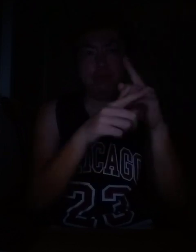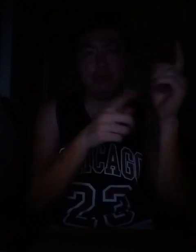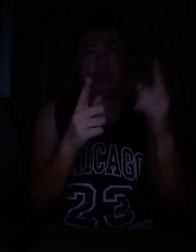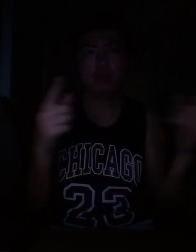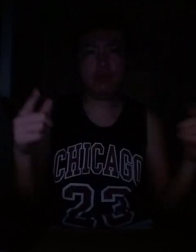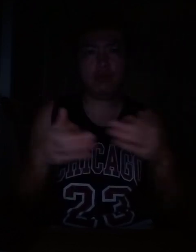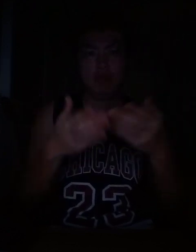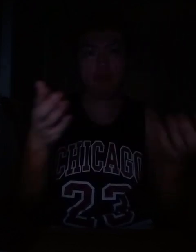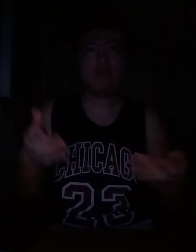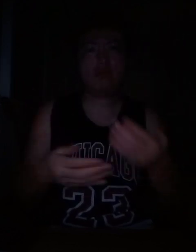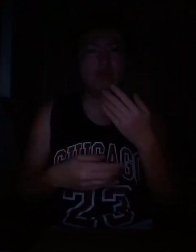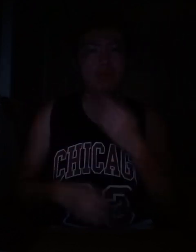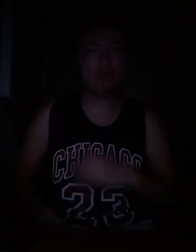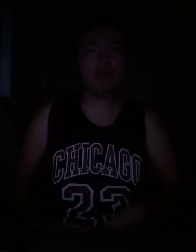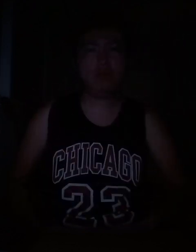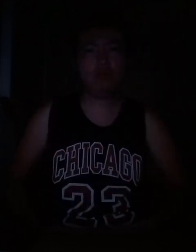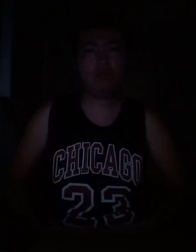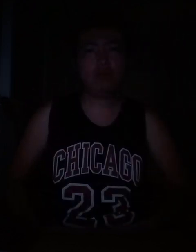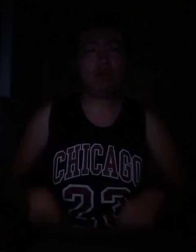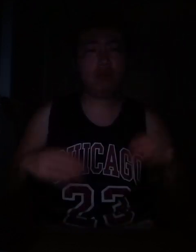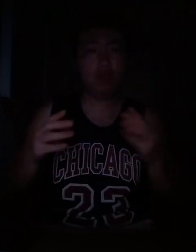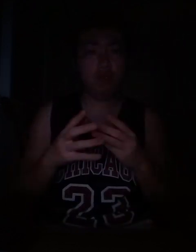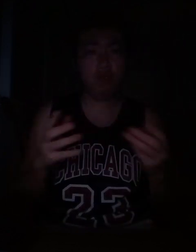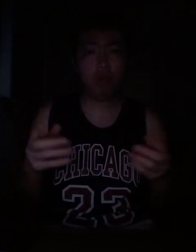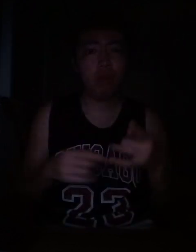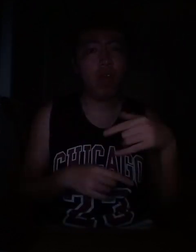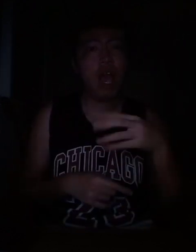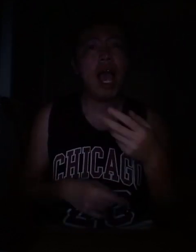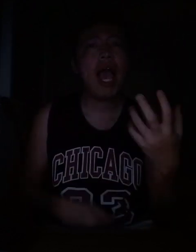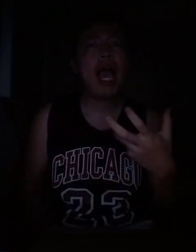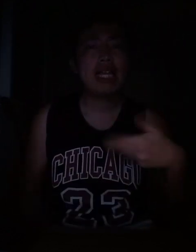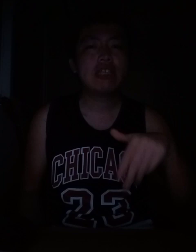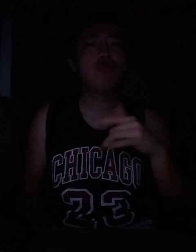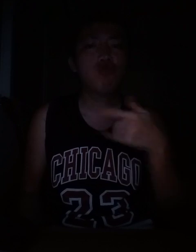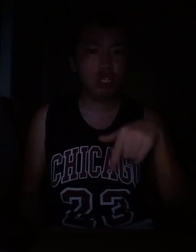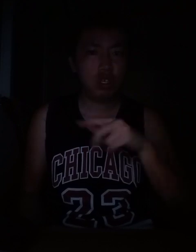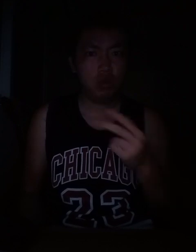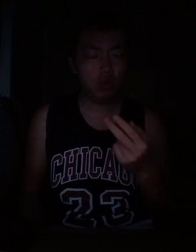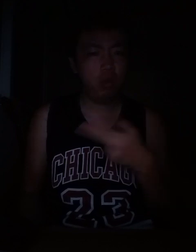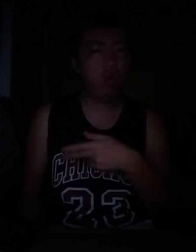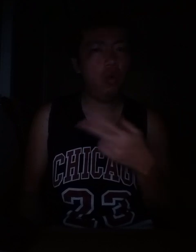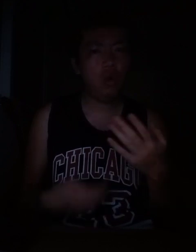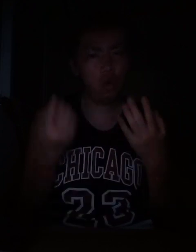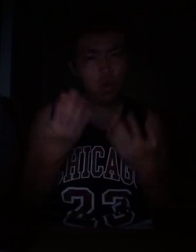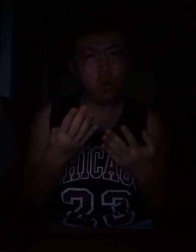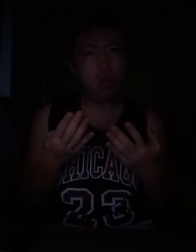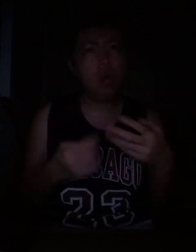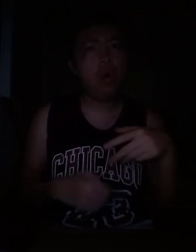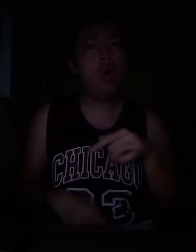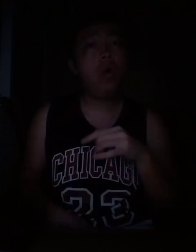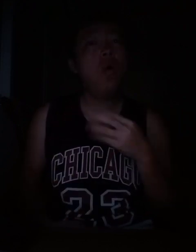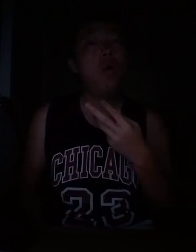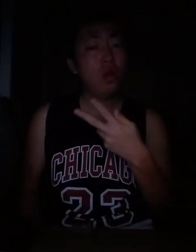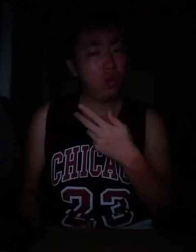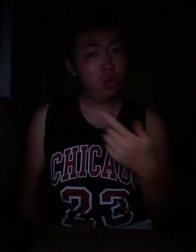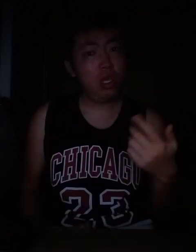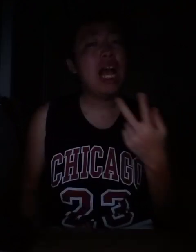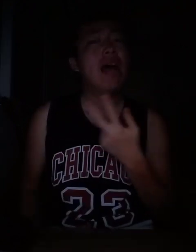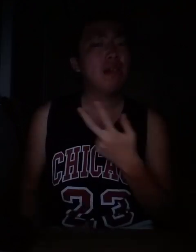영향권에 들게 됐습니다. 지금까지 파악된 카눈의 진로는 모레 아침 9시쯤 경남 통영 서쪽 30km